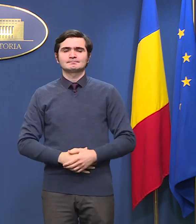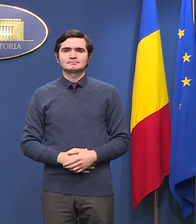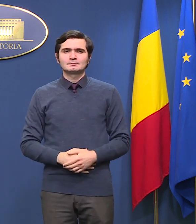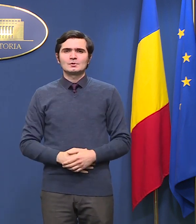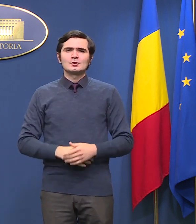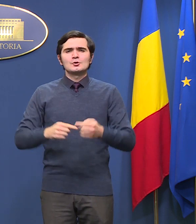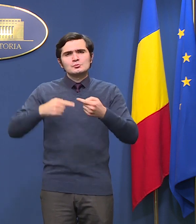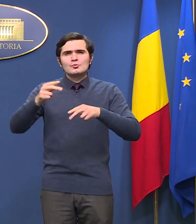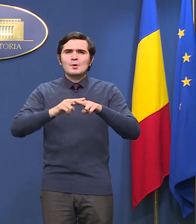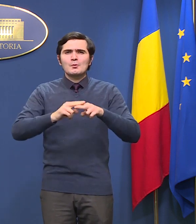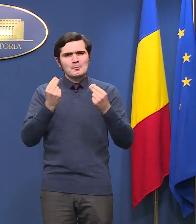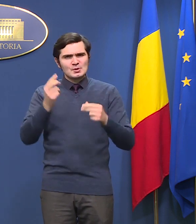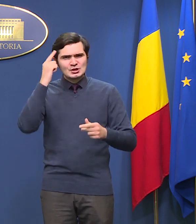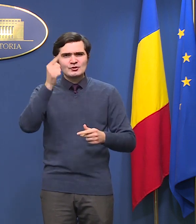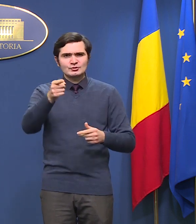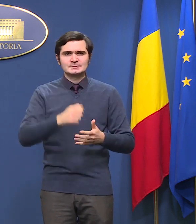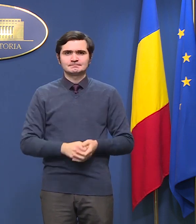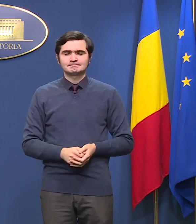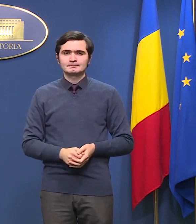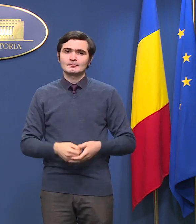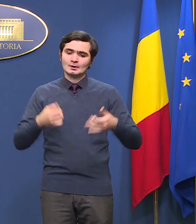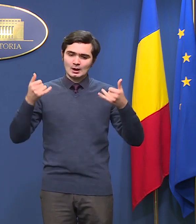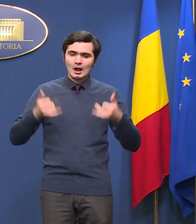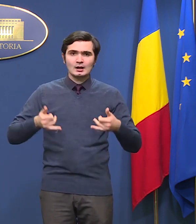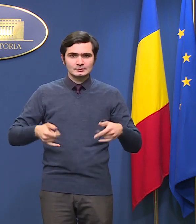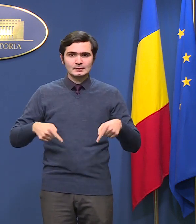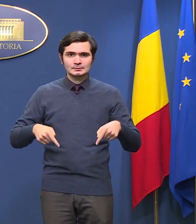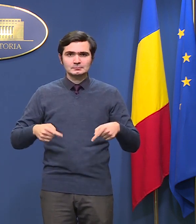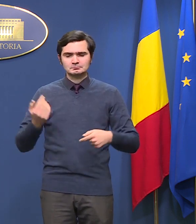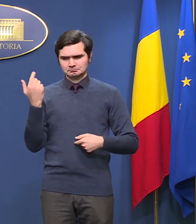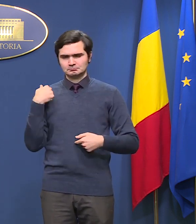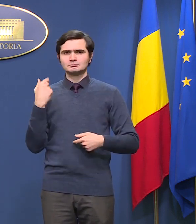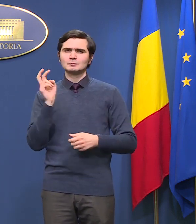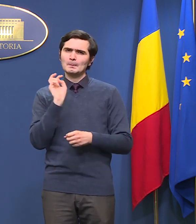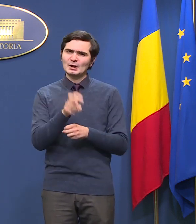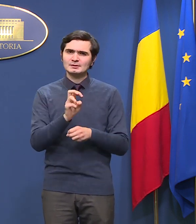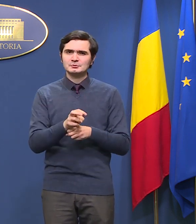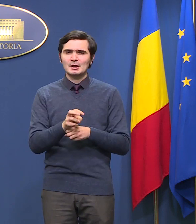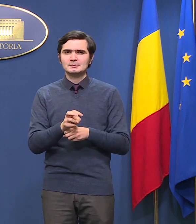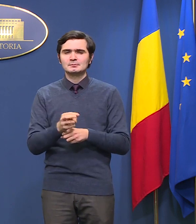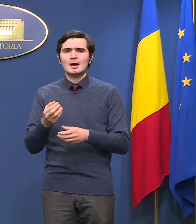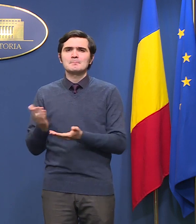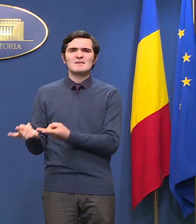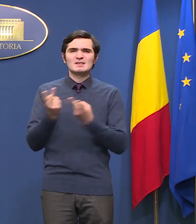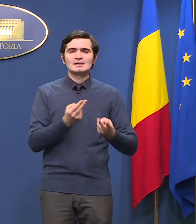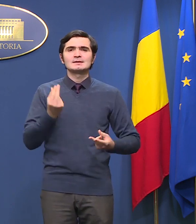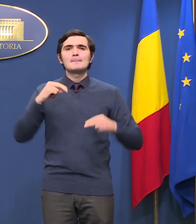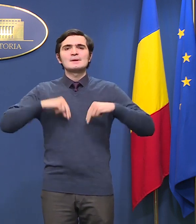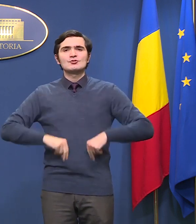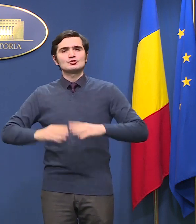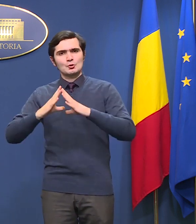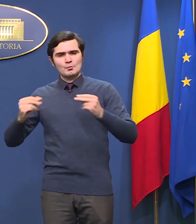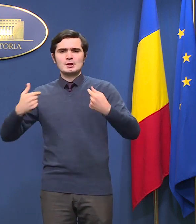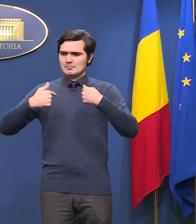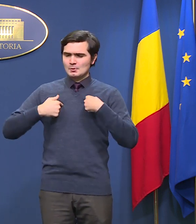După cum bine știți, astăzi am participat la inițiativa președintelui României